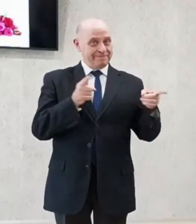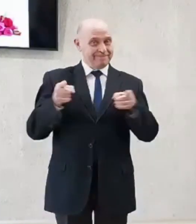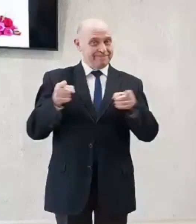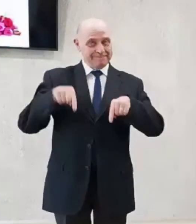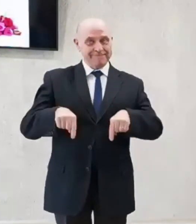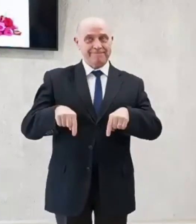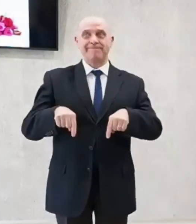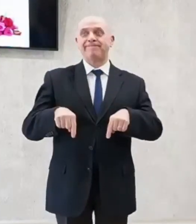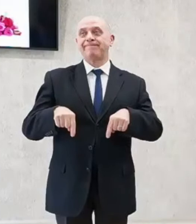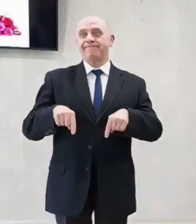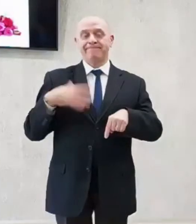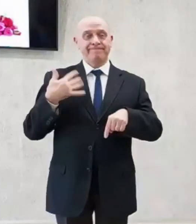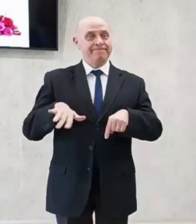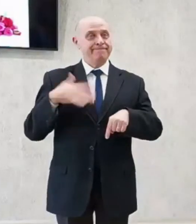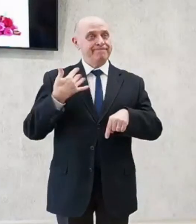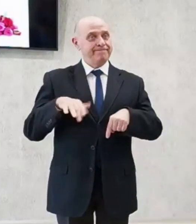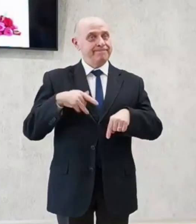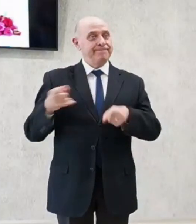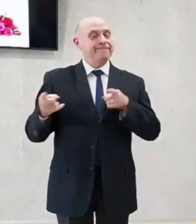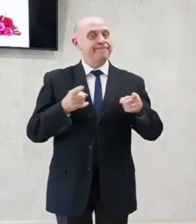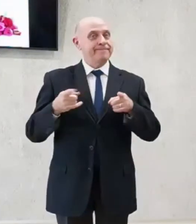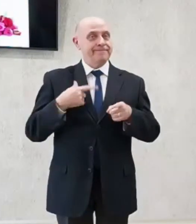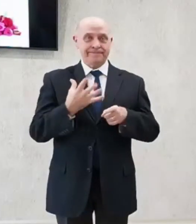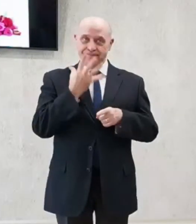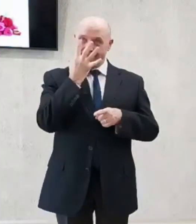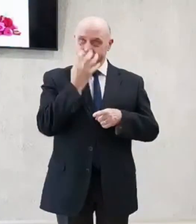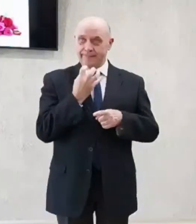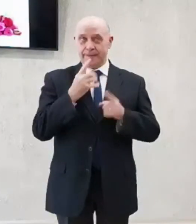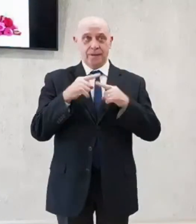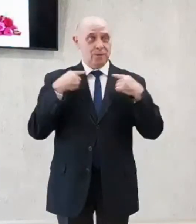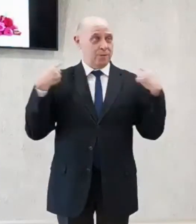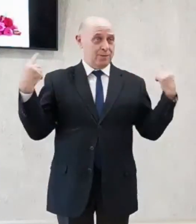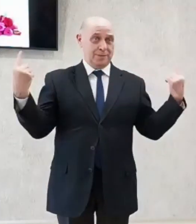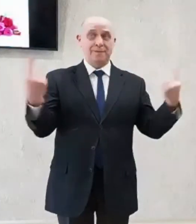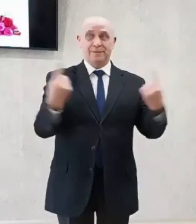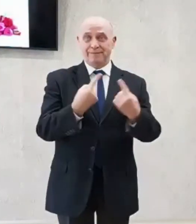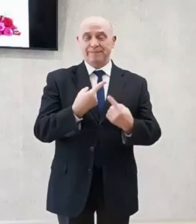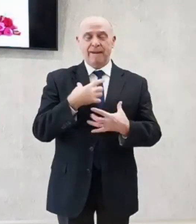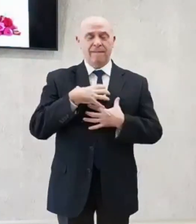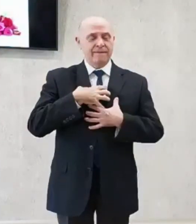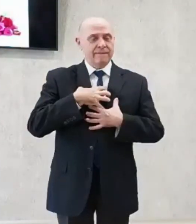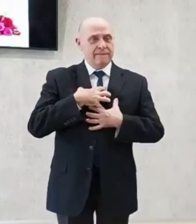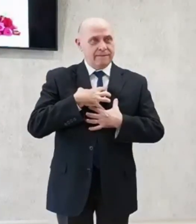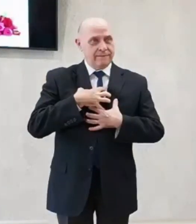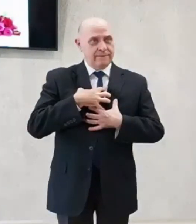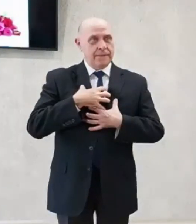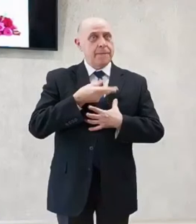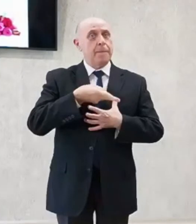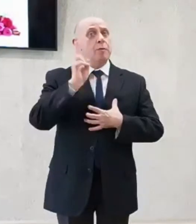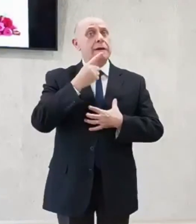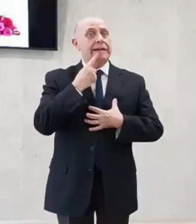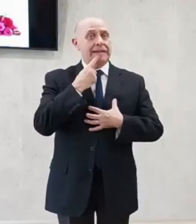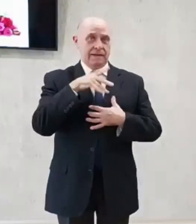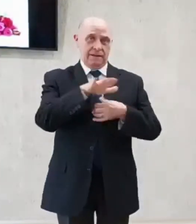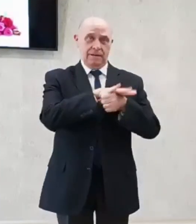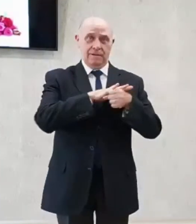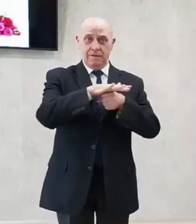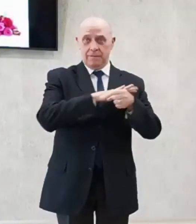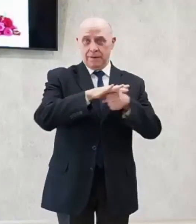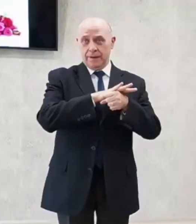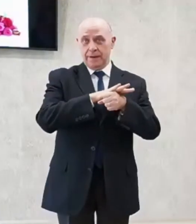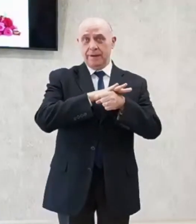fatto molto triste e doloroso per ognuno di noi soprattutto per i familiari e parenti